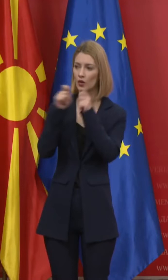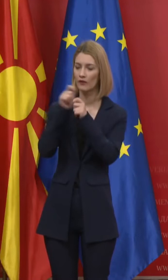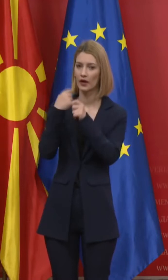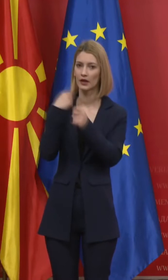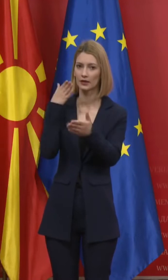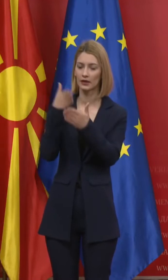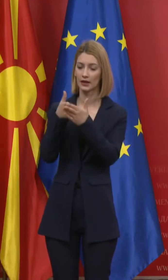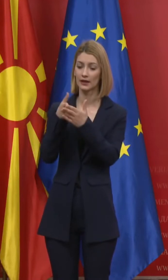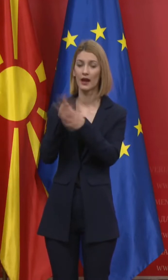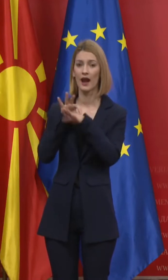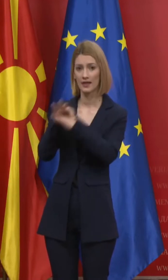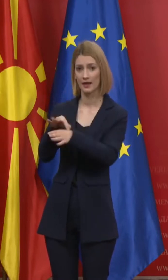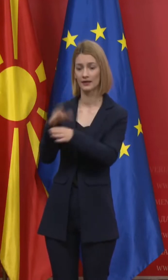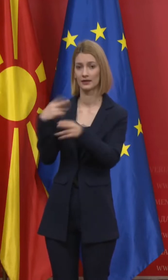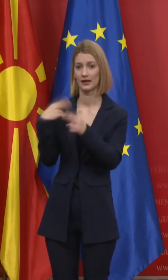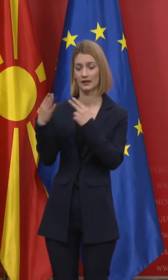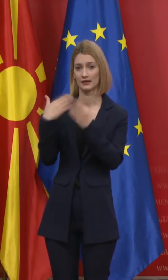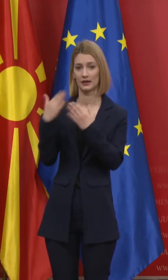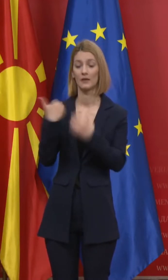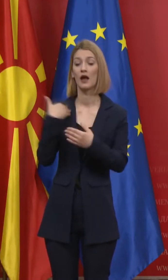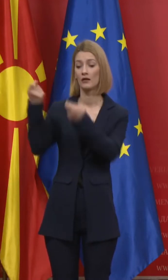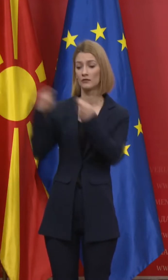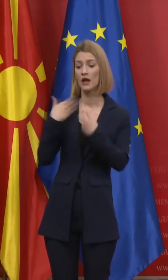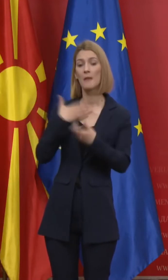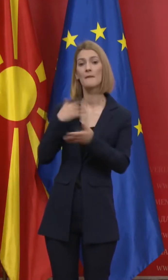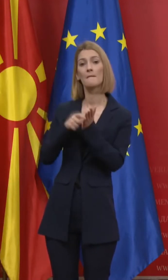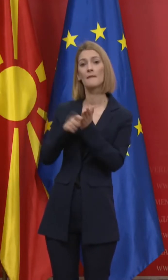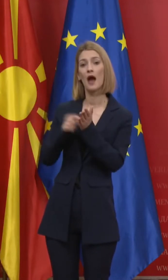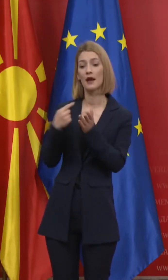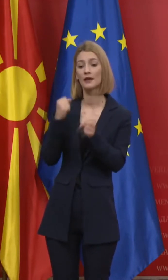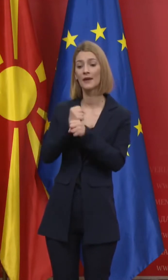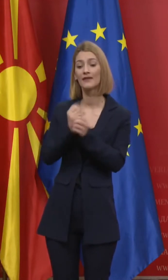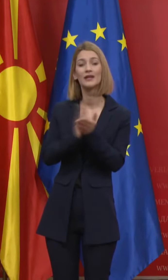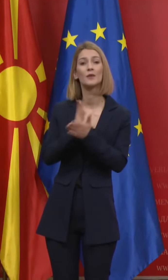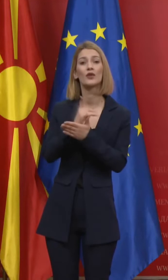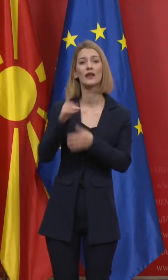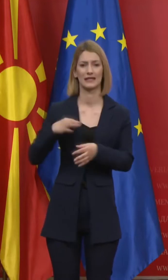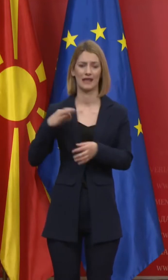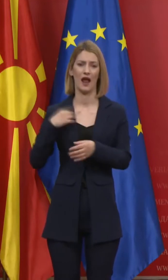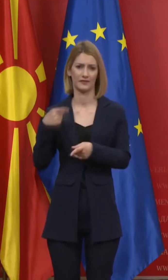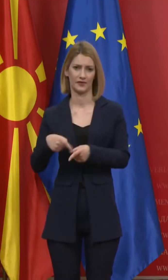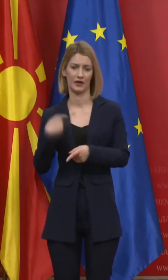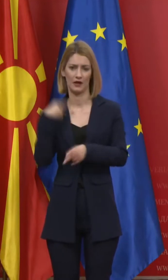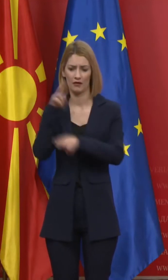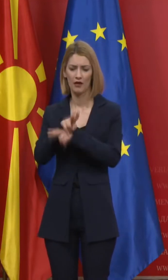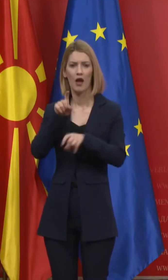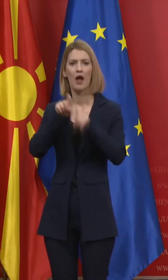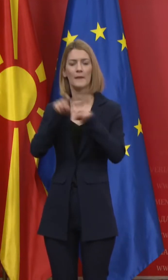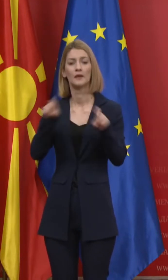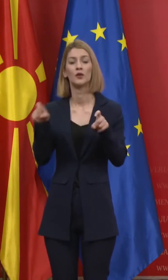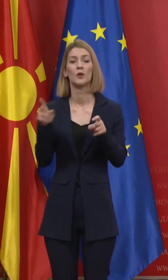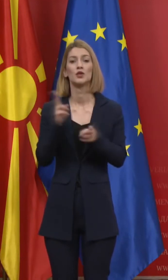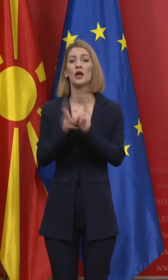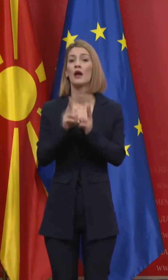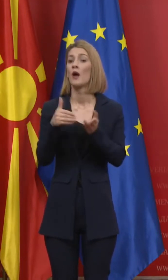vlejnë dhe kështu me radhë. Na nevojiten instrumente me të cilat rekomandimet e Komisionit për sëmundjen gjitëse do të mund të